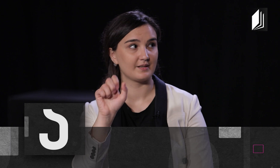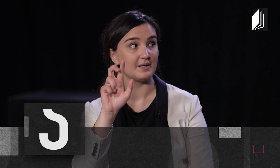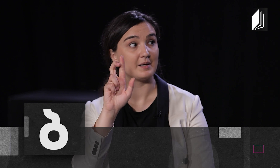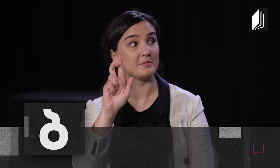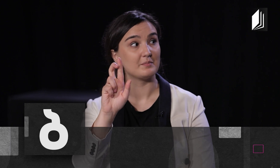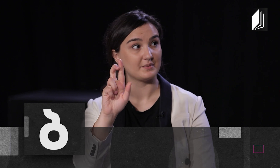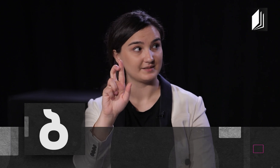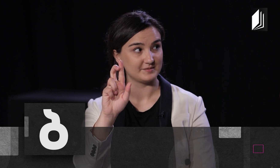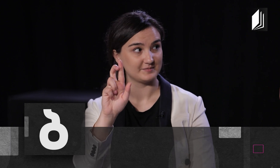B